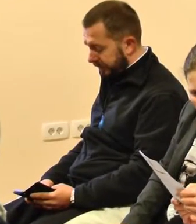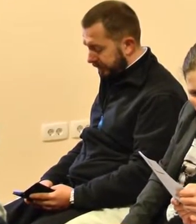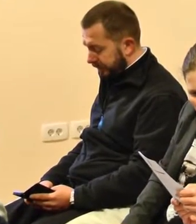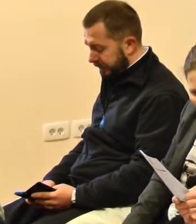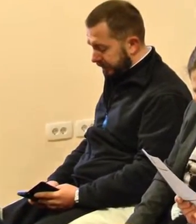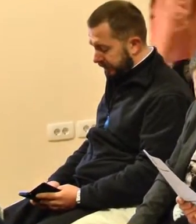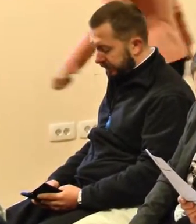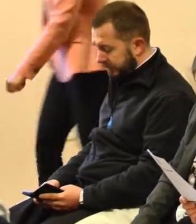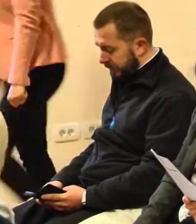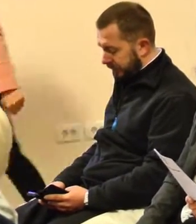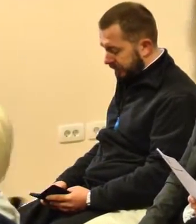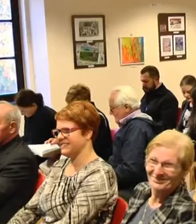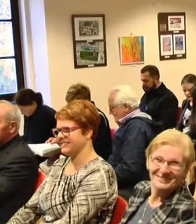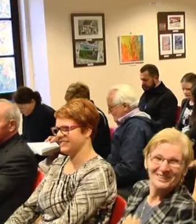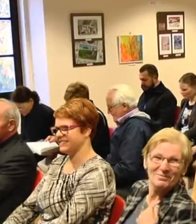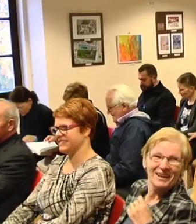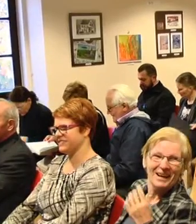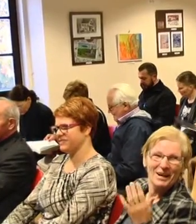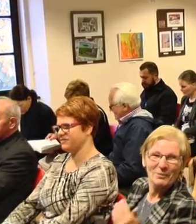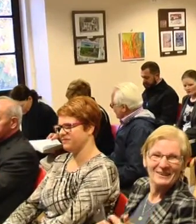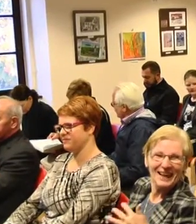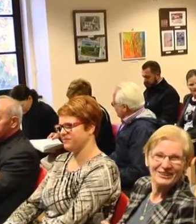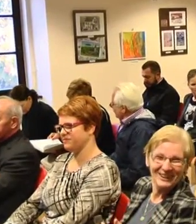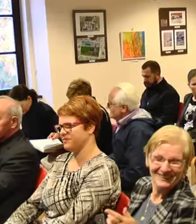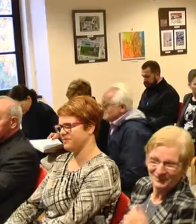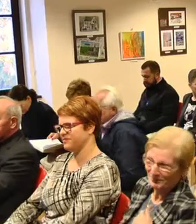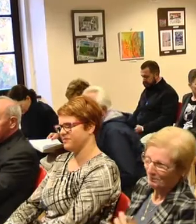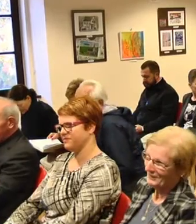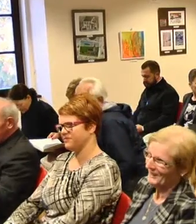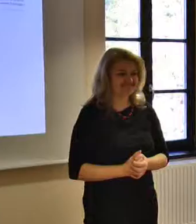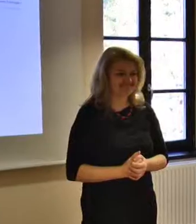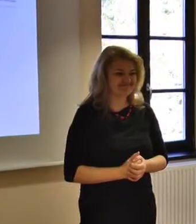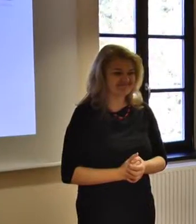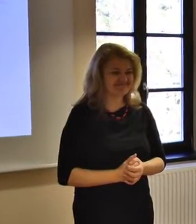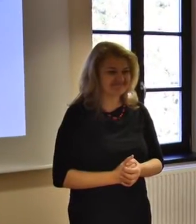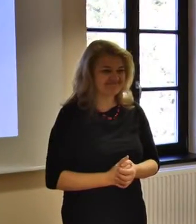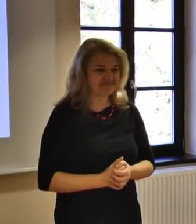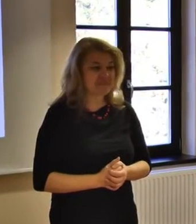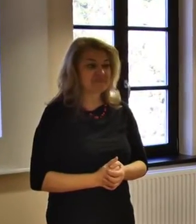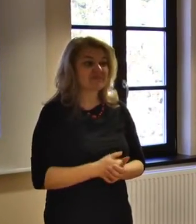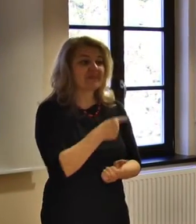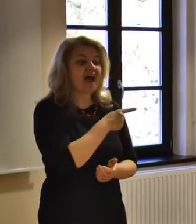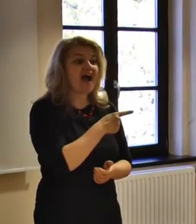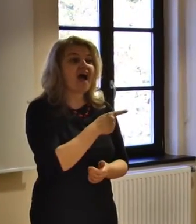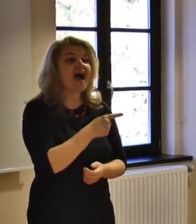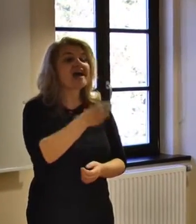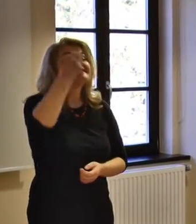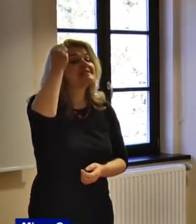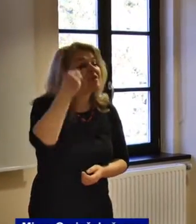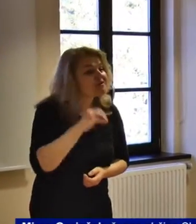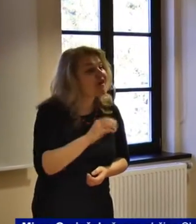ki je potekal v kristijanini sobi Dvorca Trebnik v slovenskih konicah. Skoštovane gospodje in gospodje,